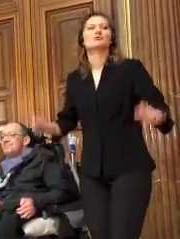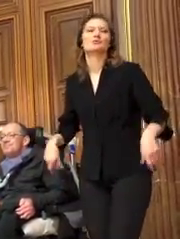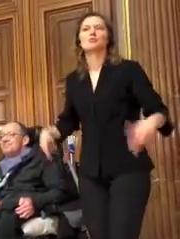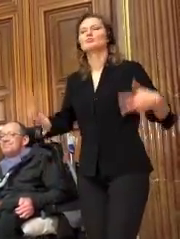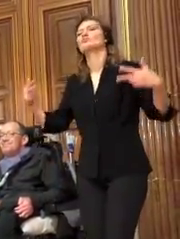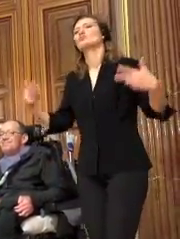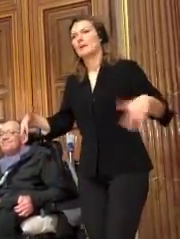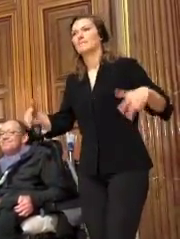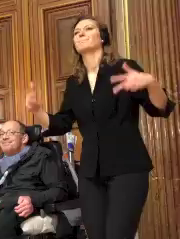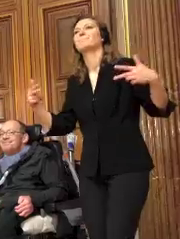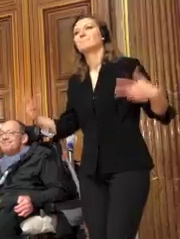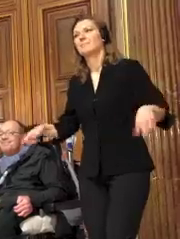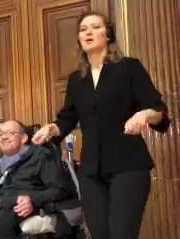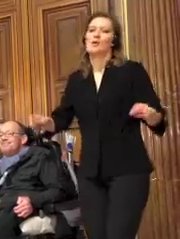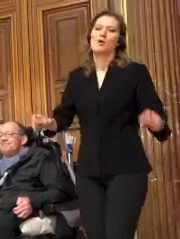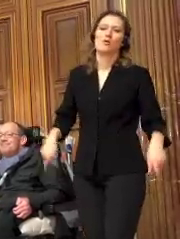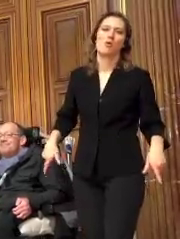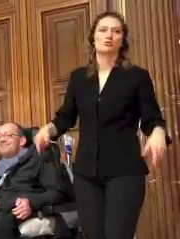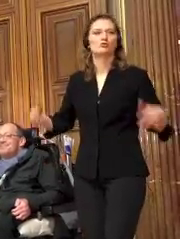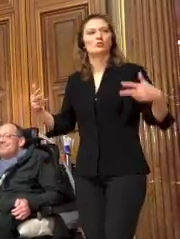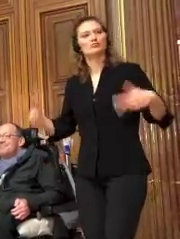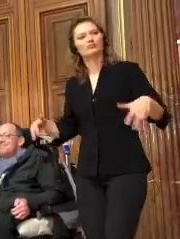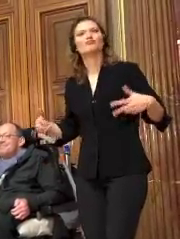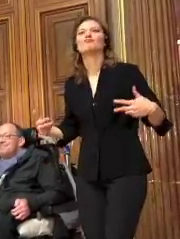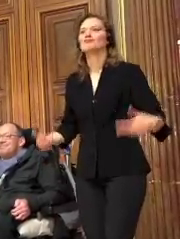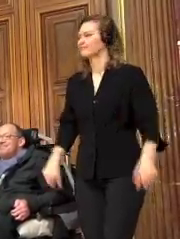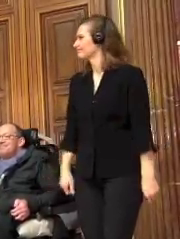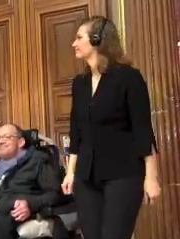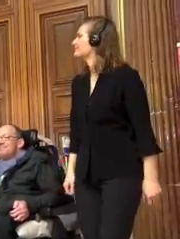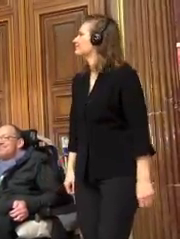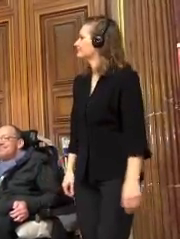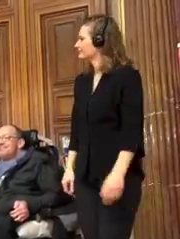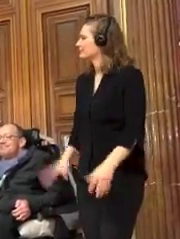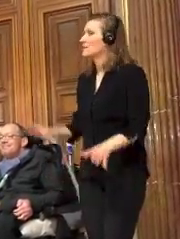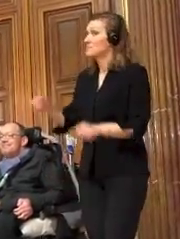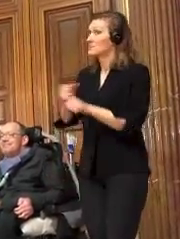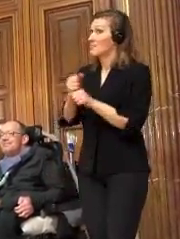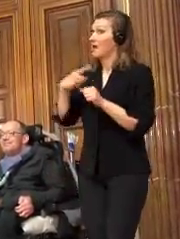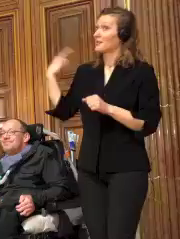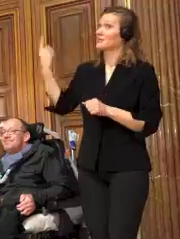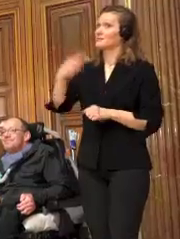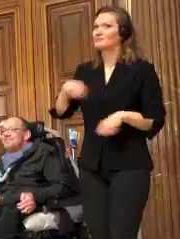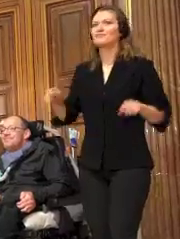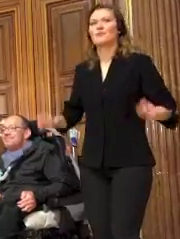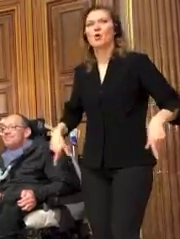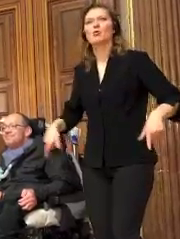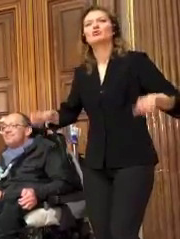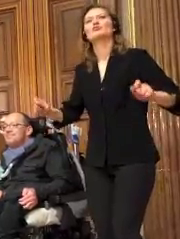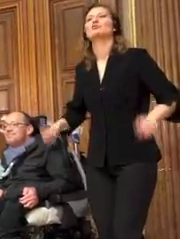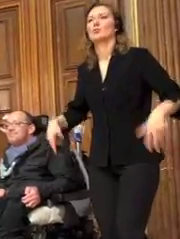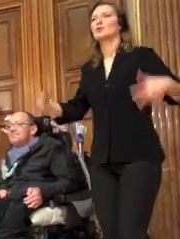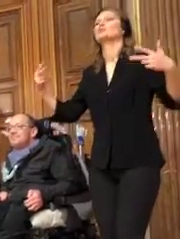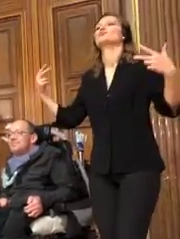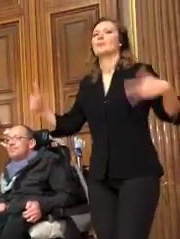Roll, roll, roll, Rollstuhl-Wack. Und alle, die singen. Ich ist der